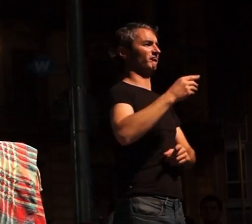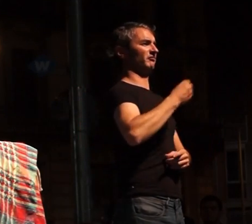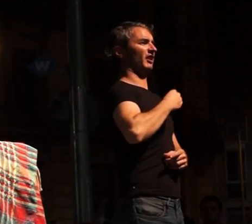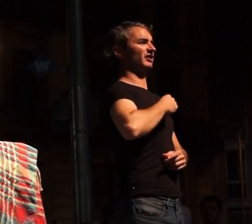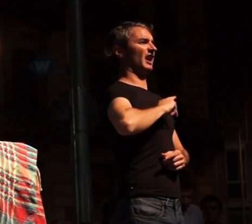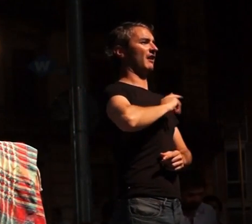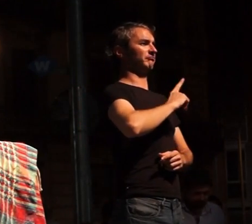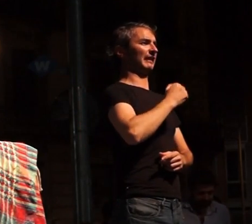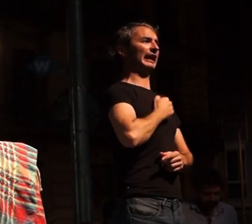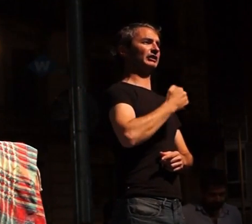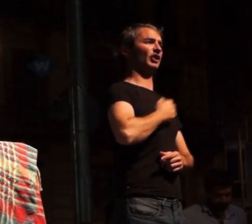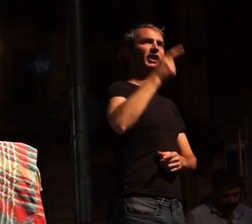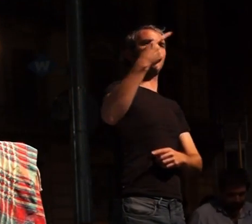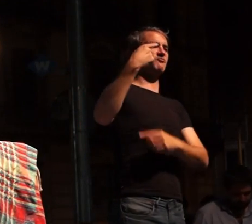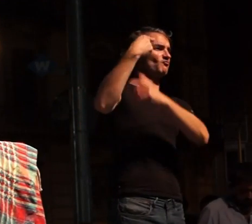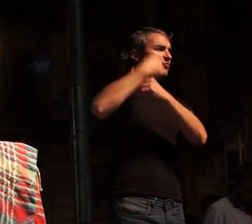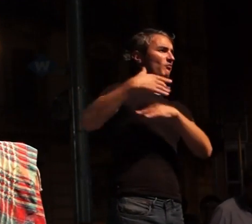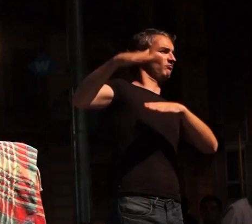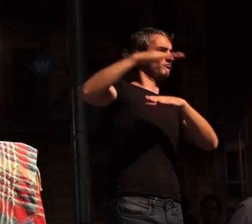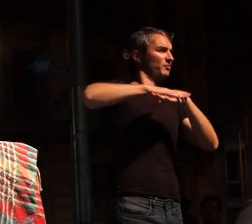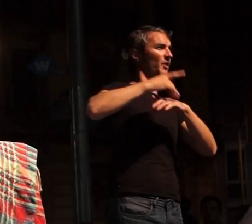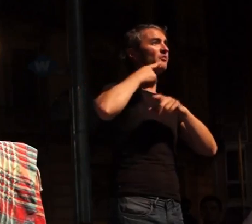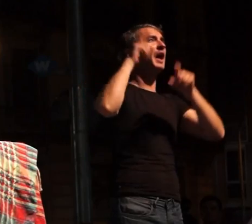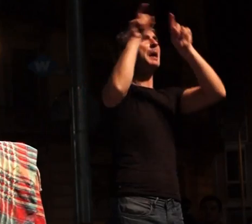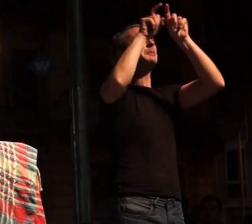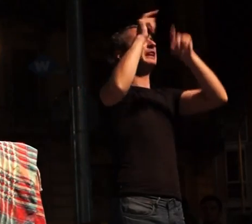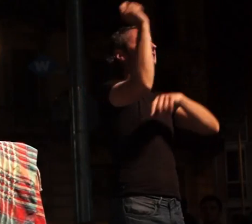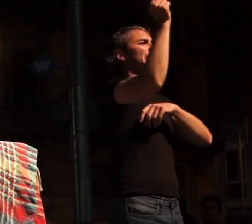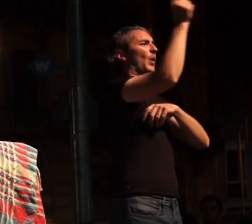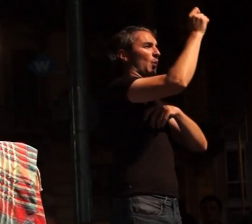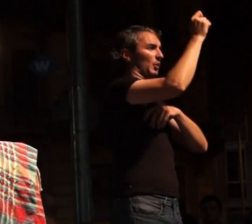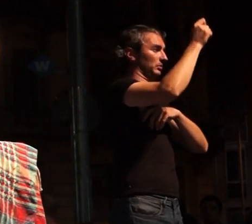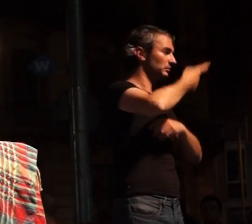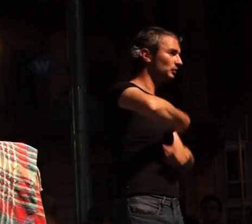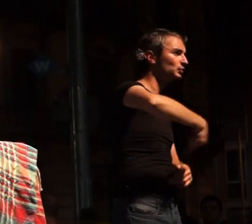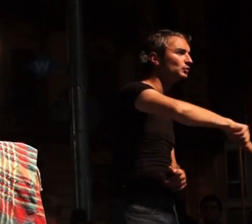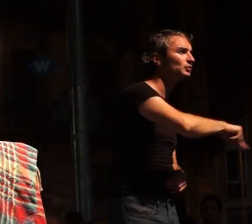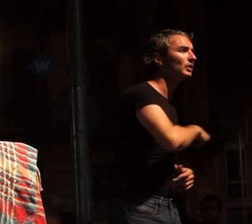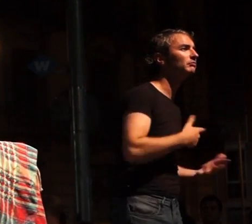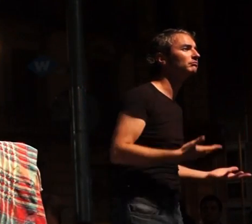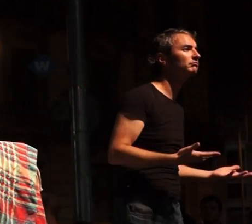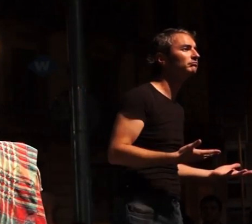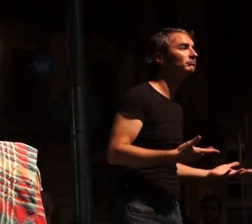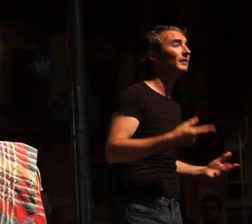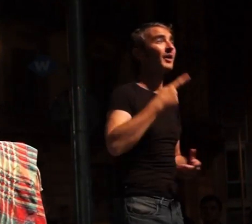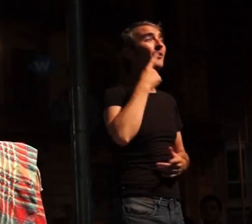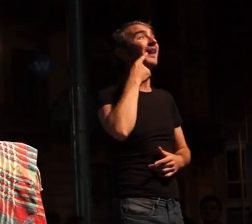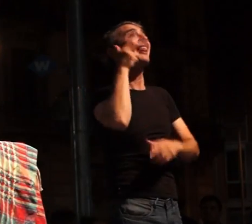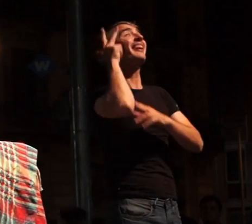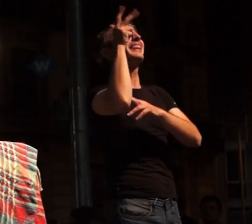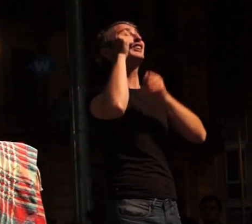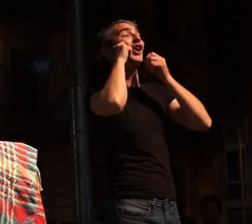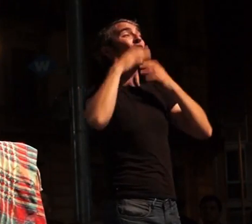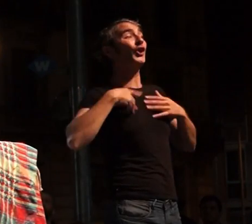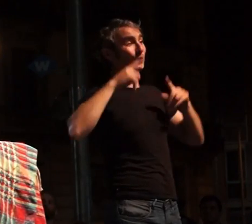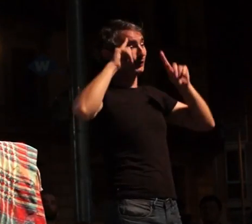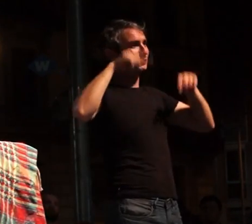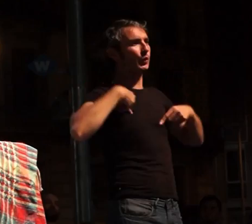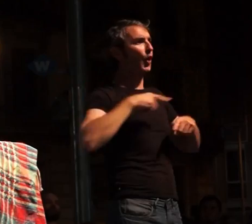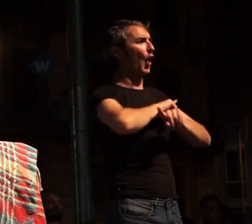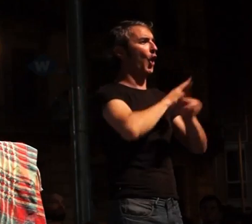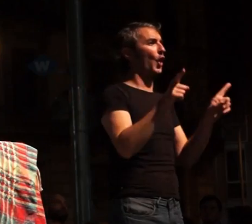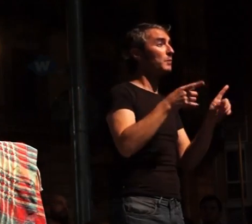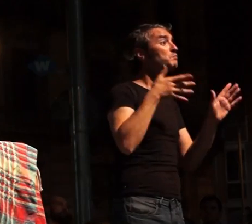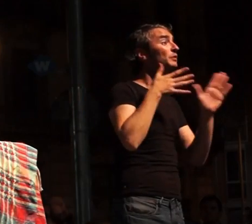Catòlica i les pensions en mans de les grans companyies asseguradores. El dret al propi cos no existeix, perquè l'Espanya